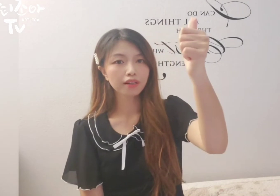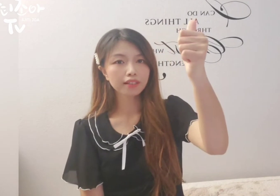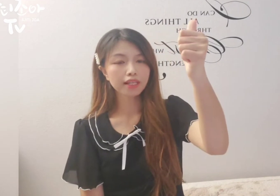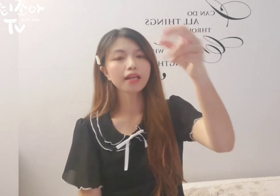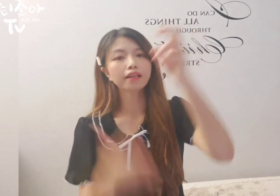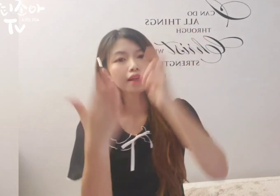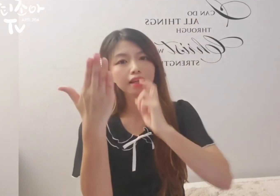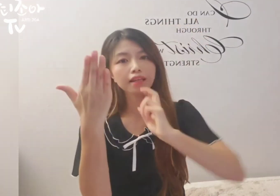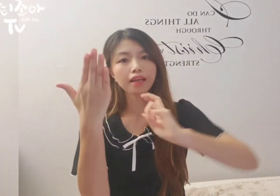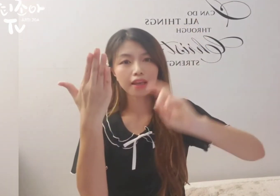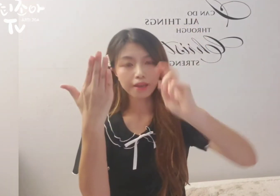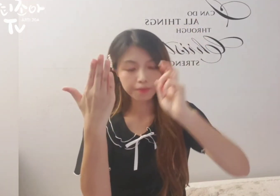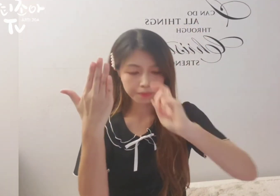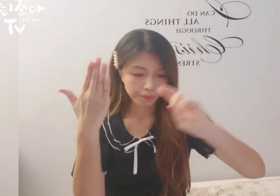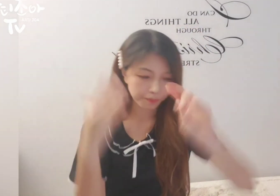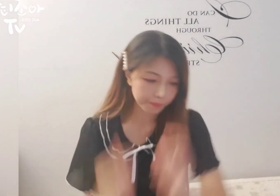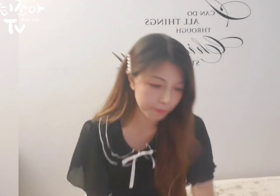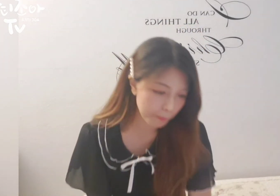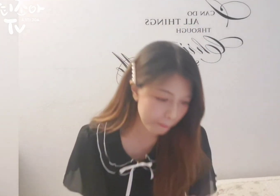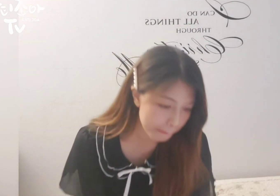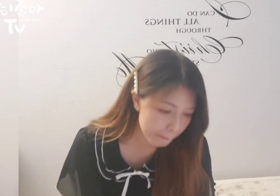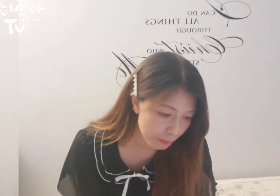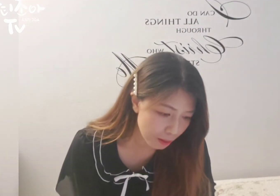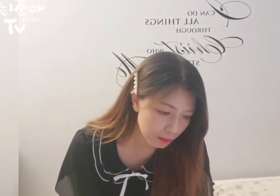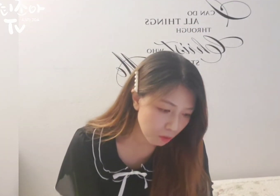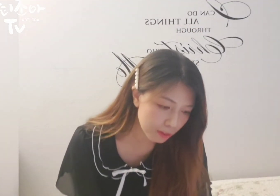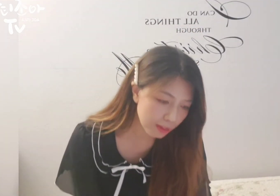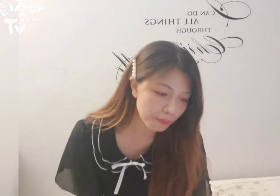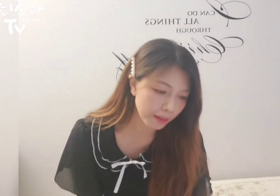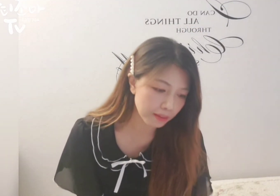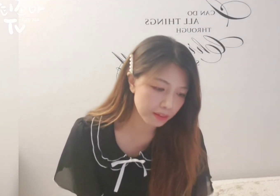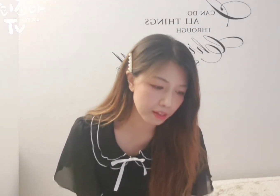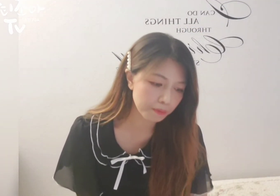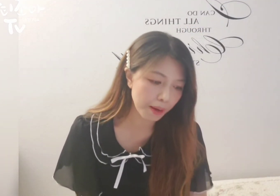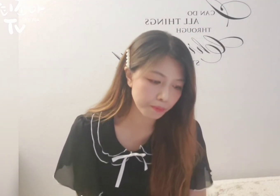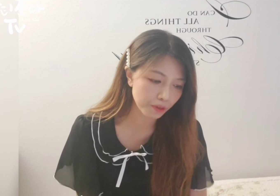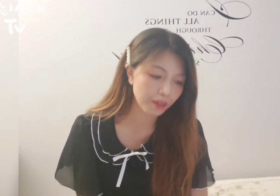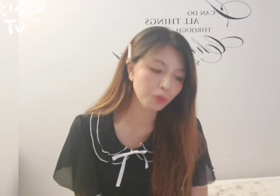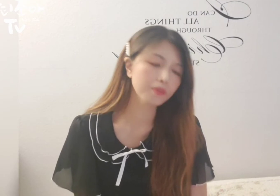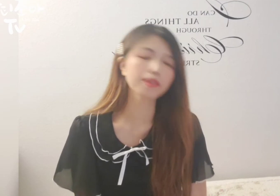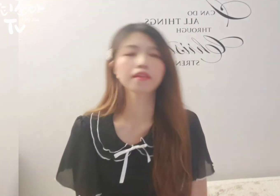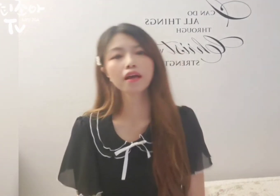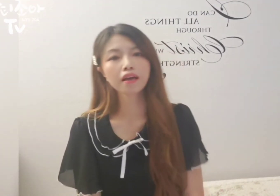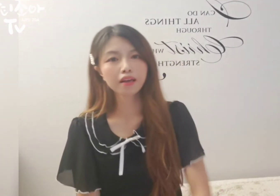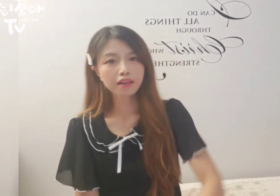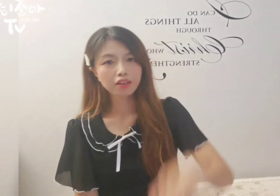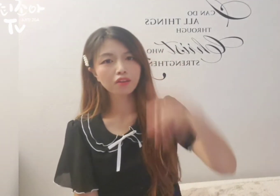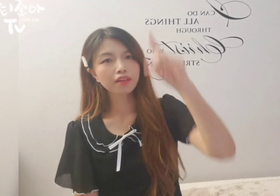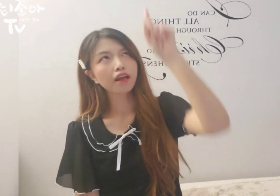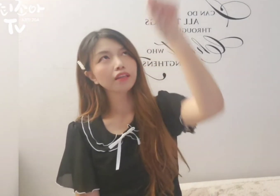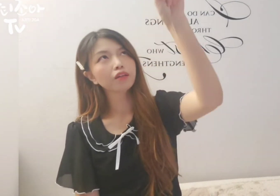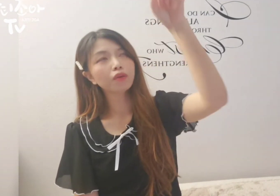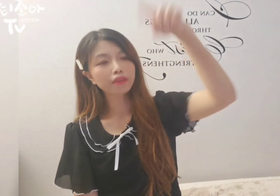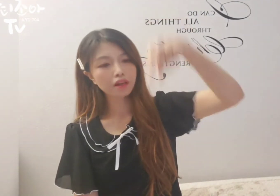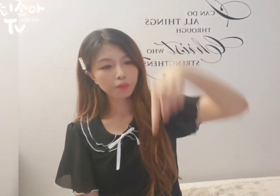찬양하다 찬양해 천지를 만드신 만물의 통치자 천지 하늘과 땅을